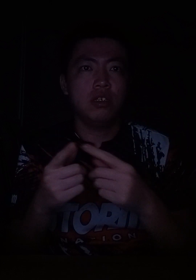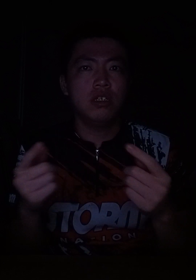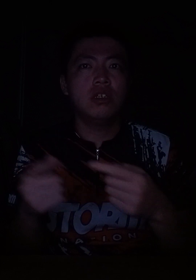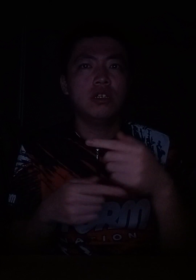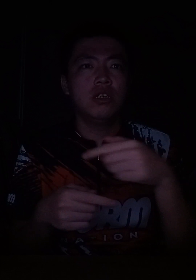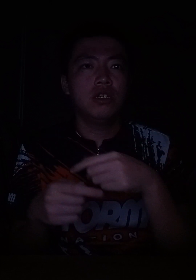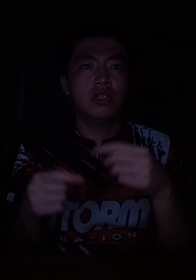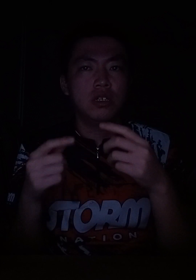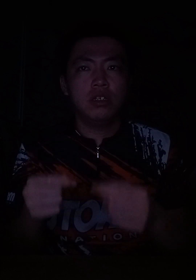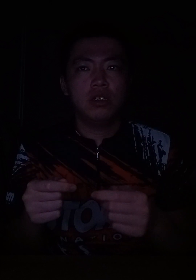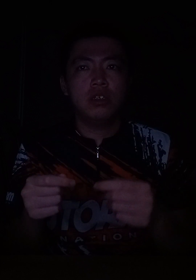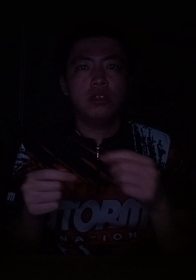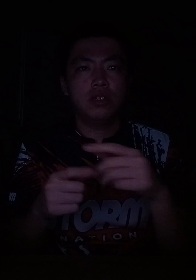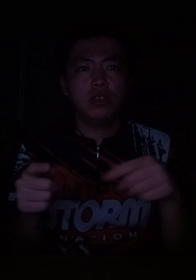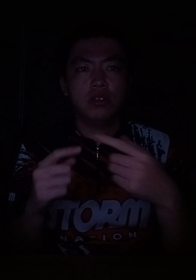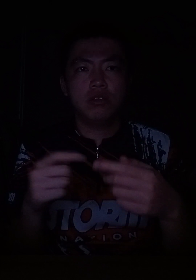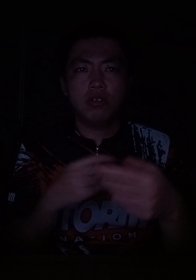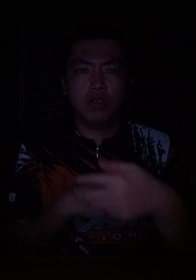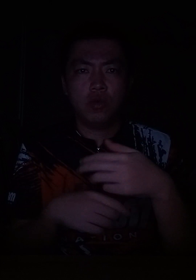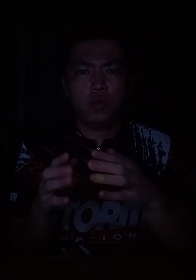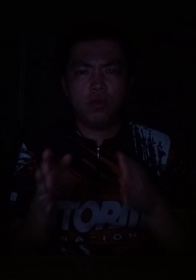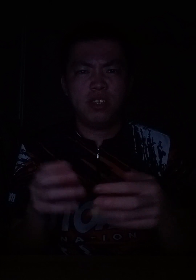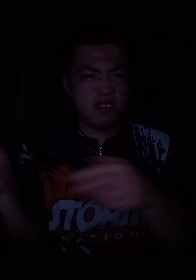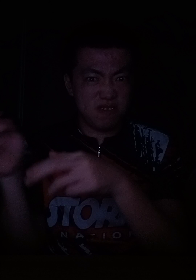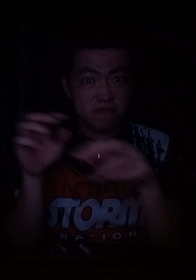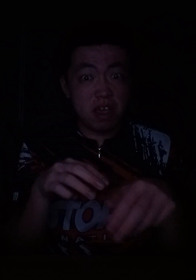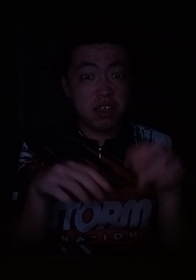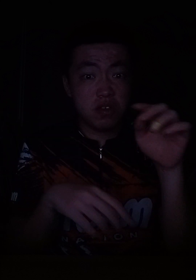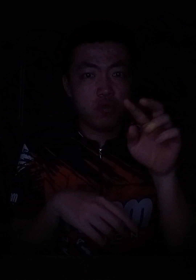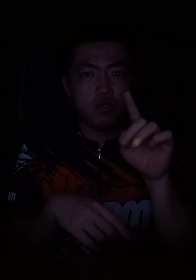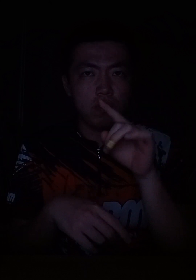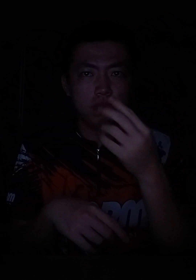신원을 파악하는 한편 열차 선로에 무단 침입한 경위 등을 조사하고 있습니다.